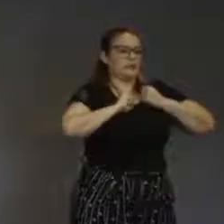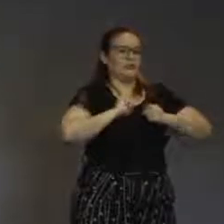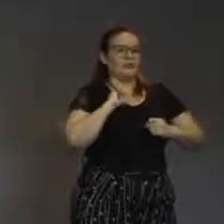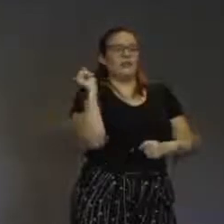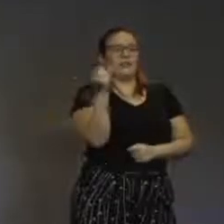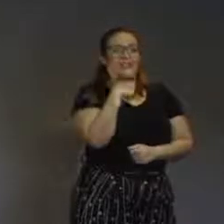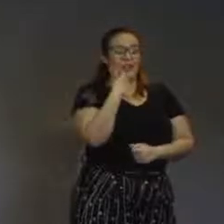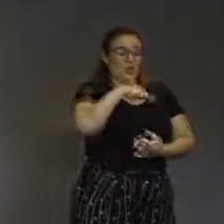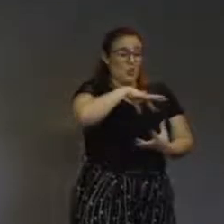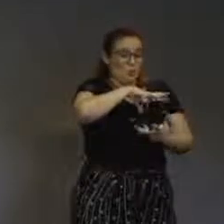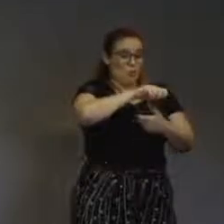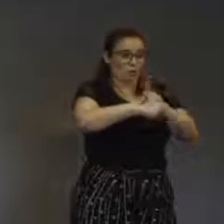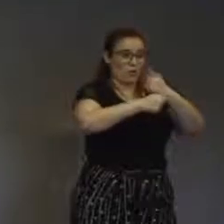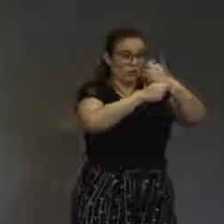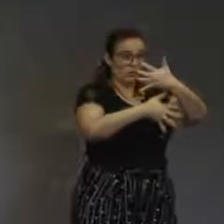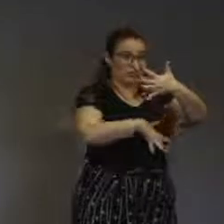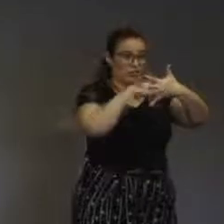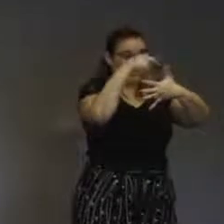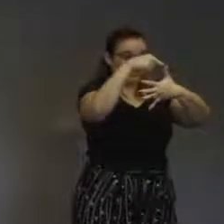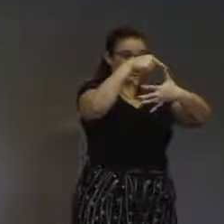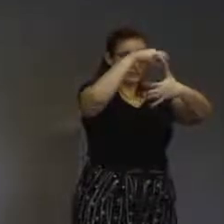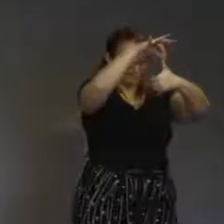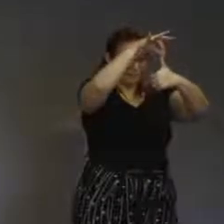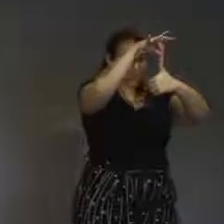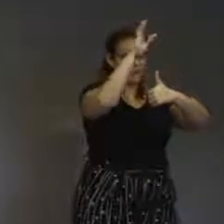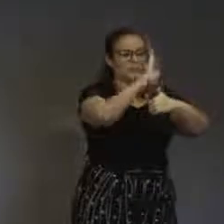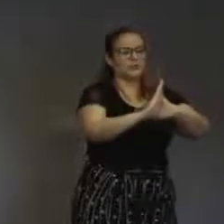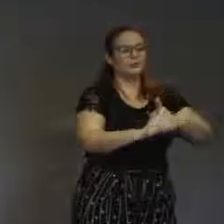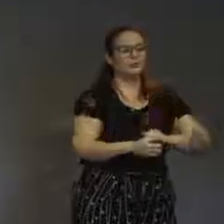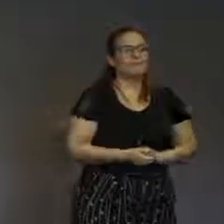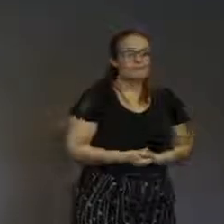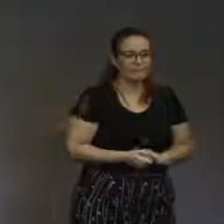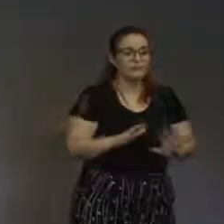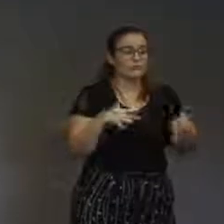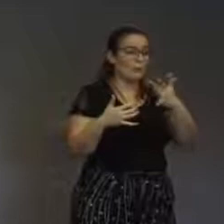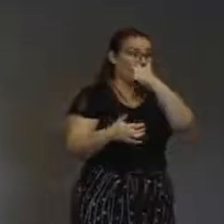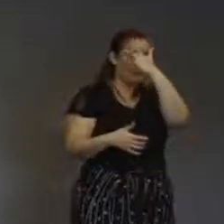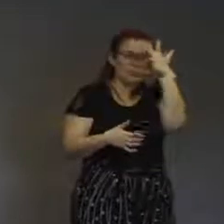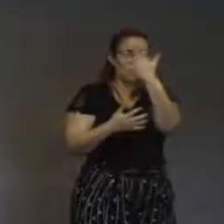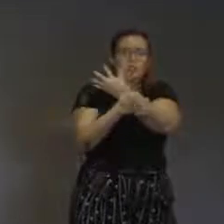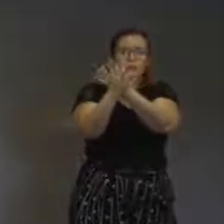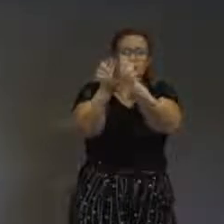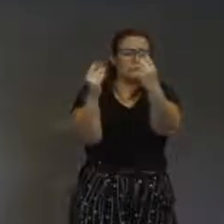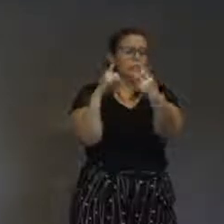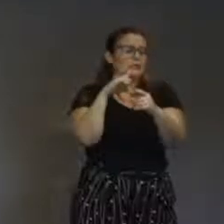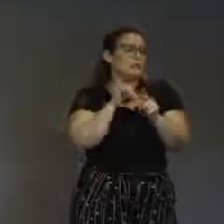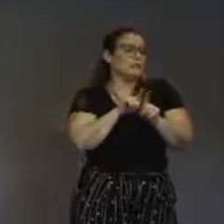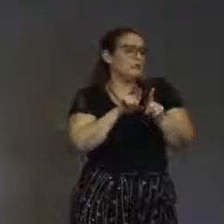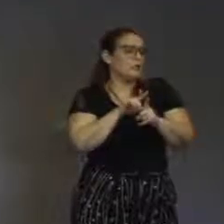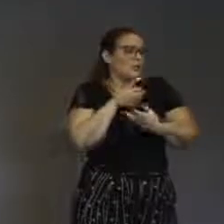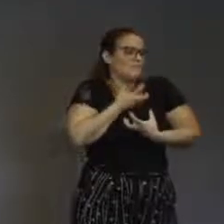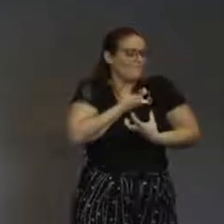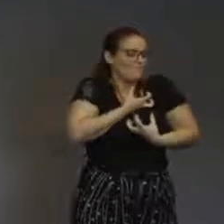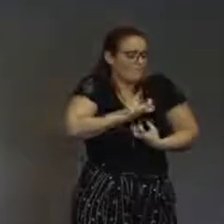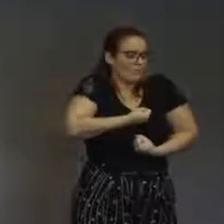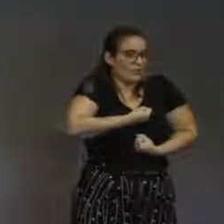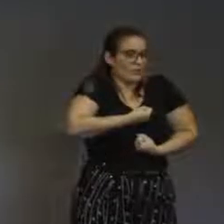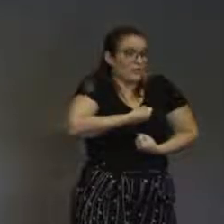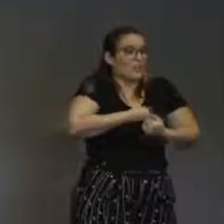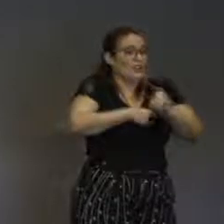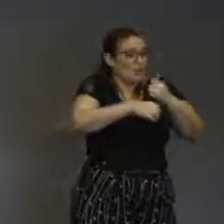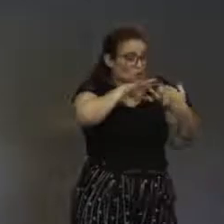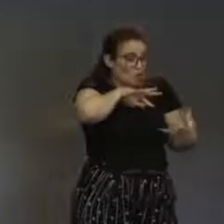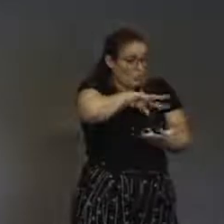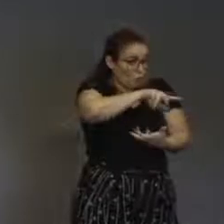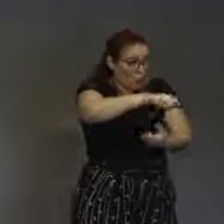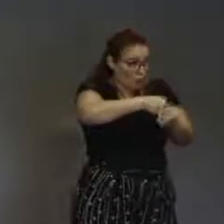né? E temos 5,8% de pessoas que, de alguma forma, têm algum grau de depressão. É o segundo lugar no mundo, né?